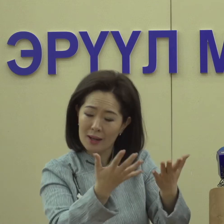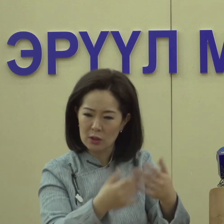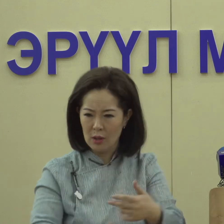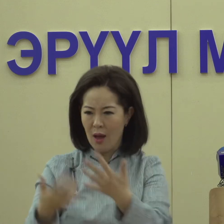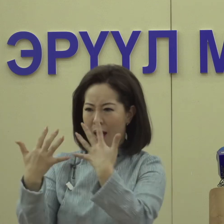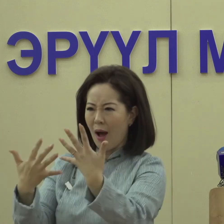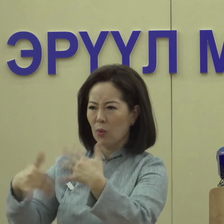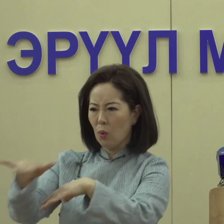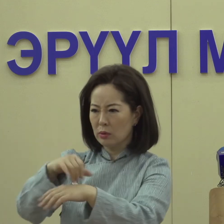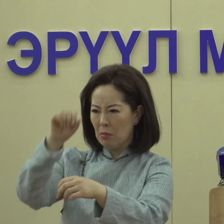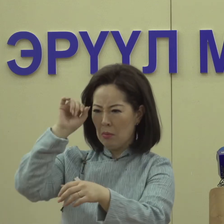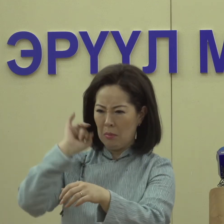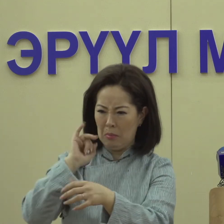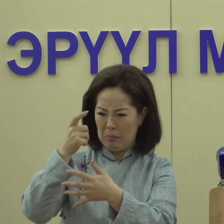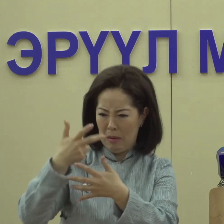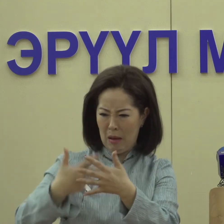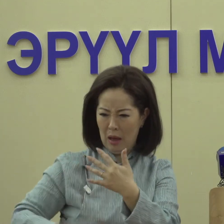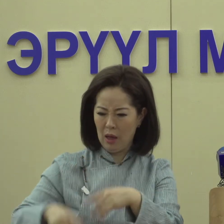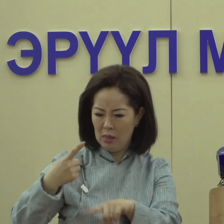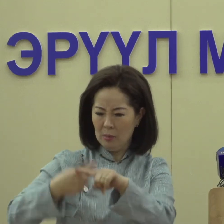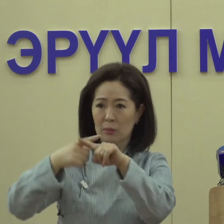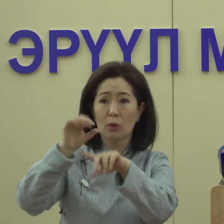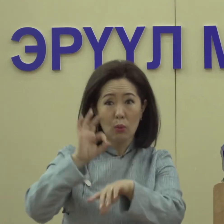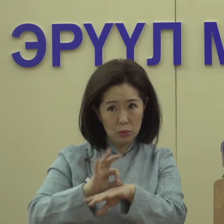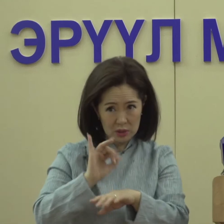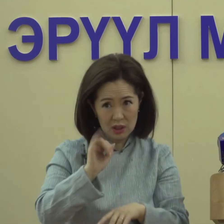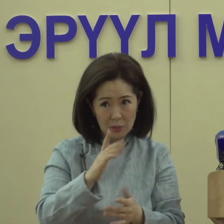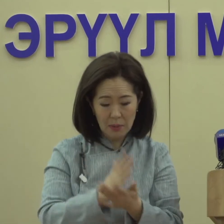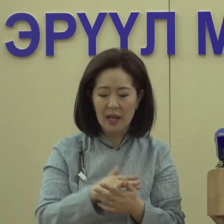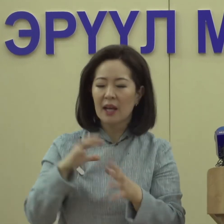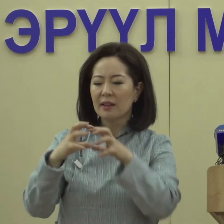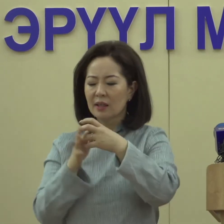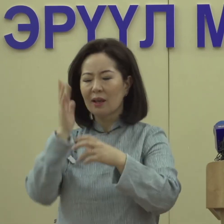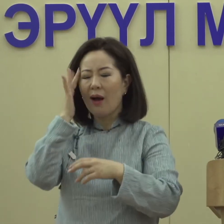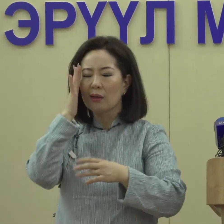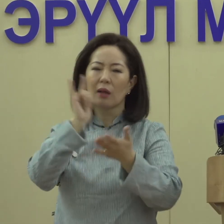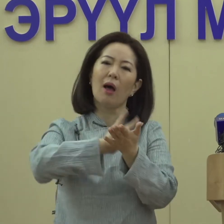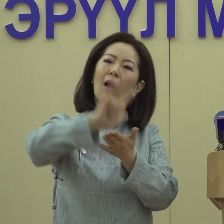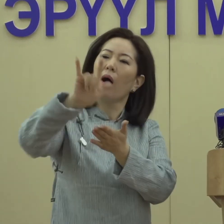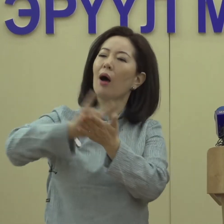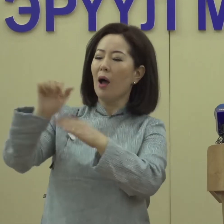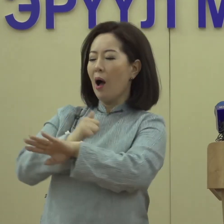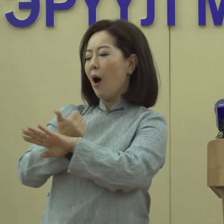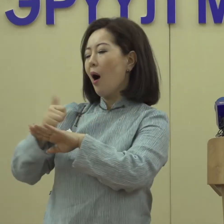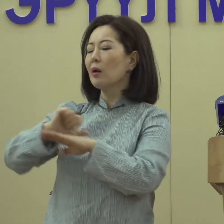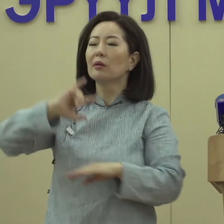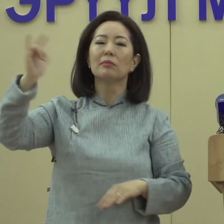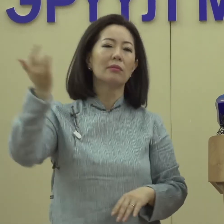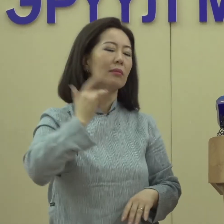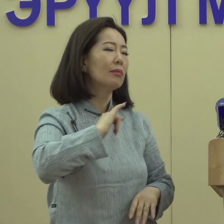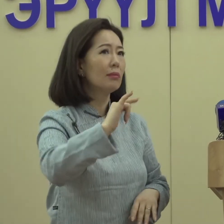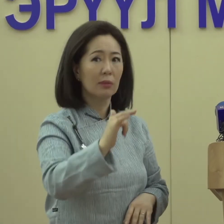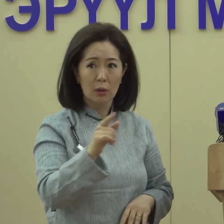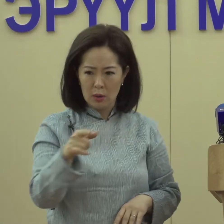тархаж байгаа. Энэ үед бол одоо дэлхийн бүх улс орноос аялаж орчоод ирсэн хүмүүс бол одоо манай орны хувьд бол маш өндөр